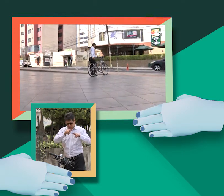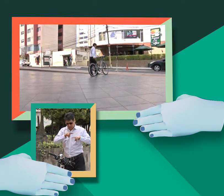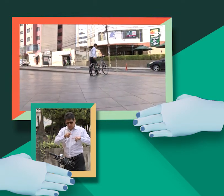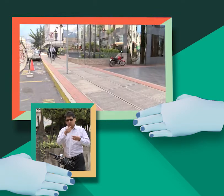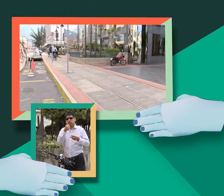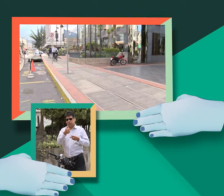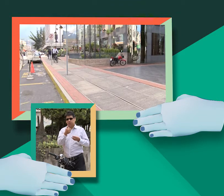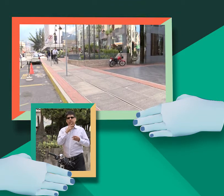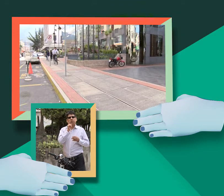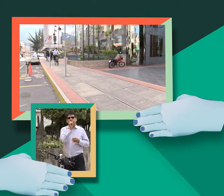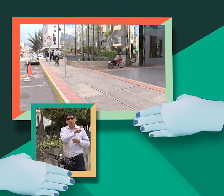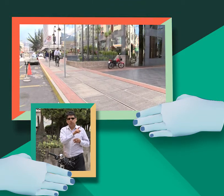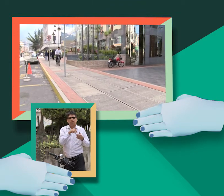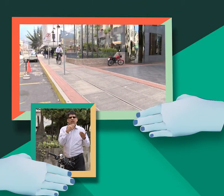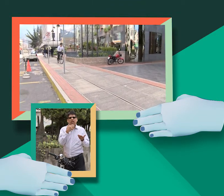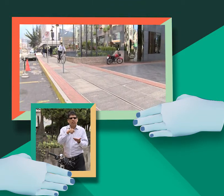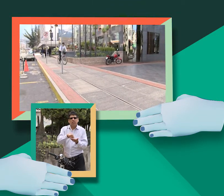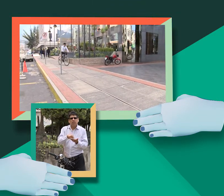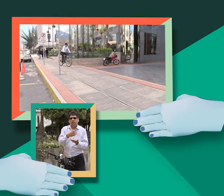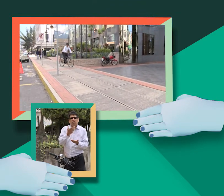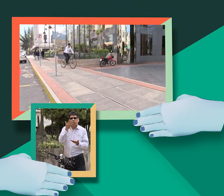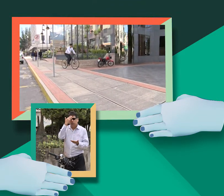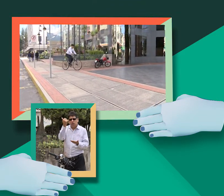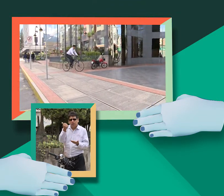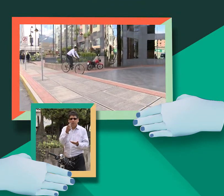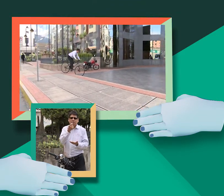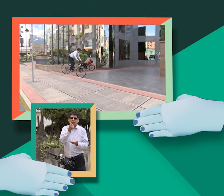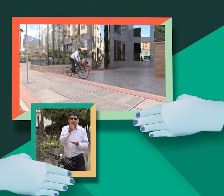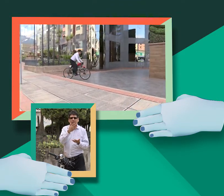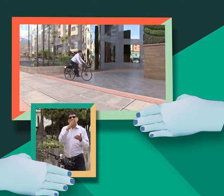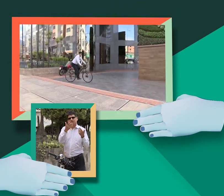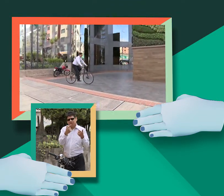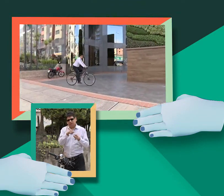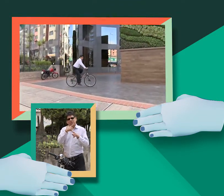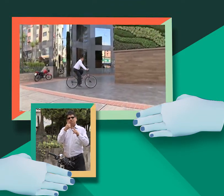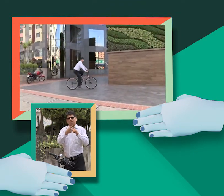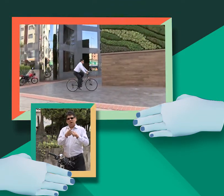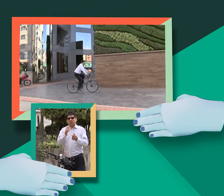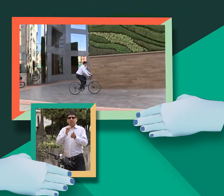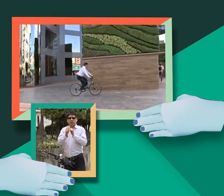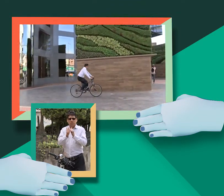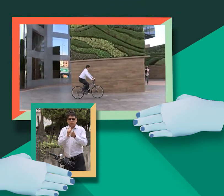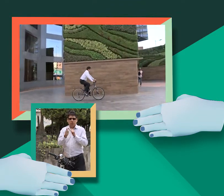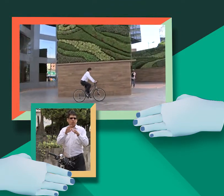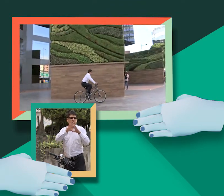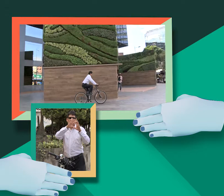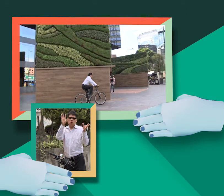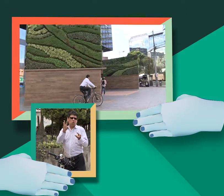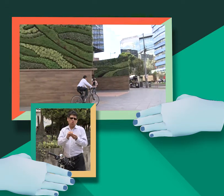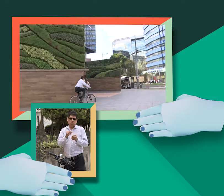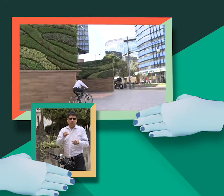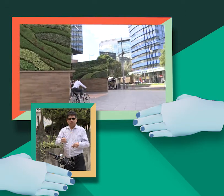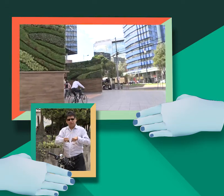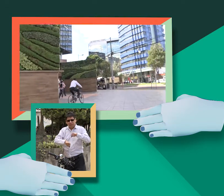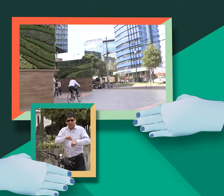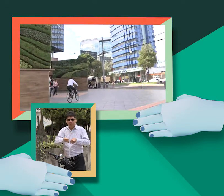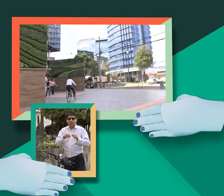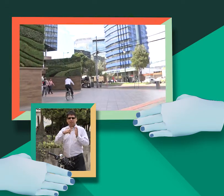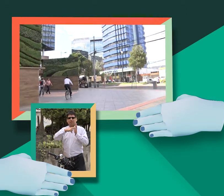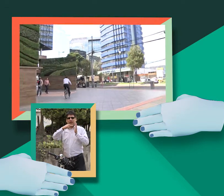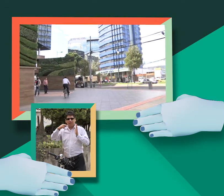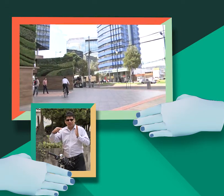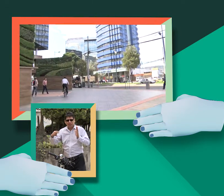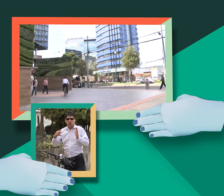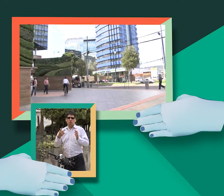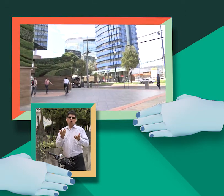decir que soy el supervisor es decir reviso los gastos la contabilidad tenemos reuniones frecuentes acerca de los gastos